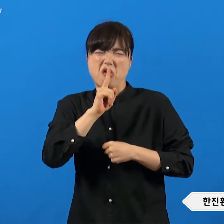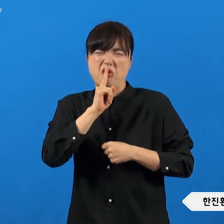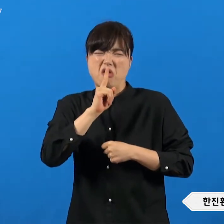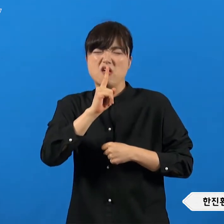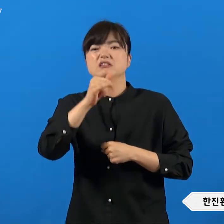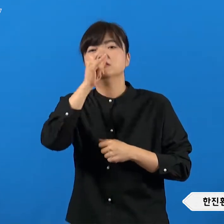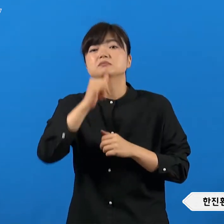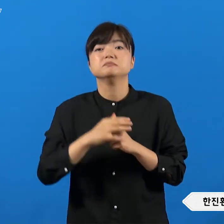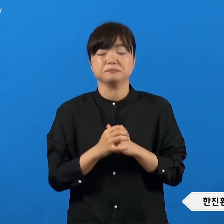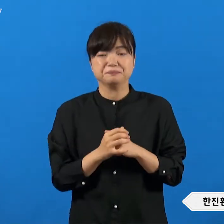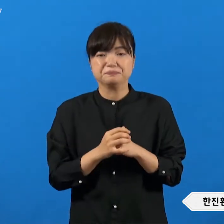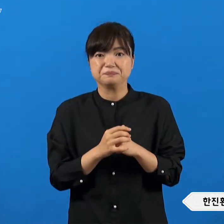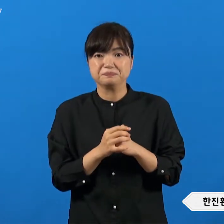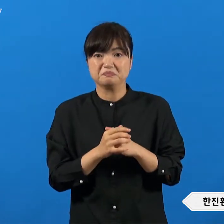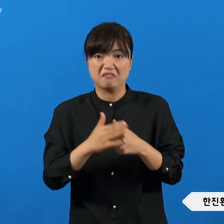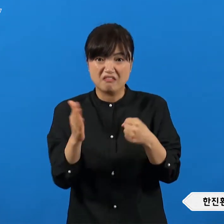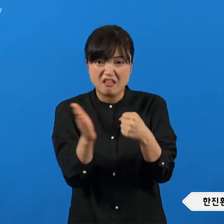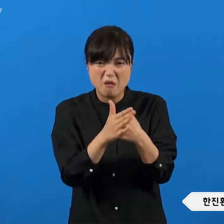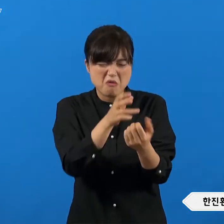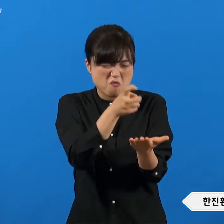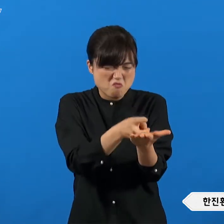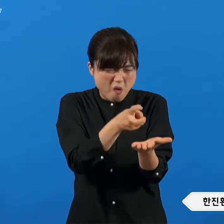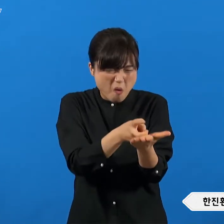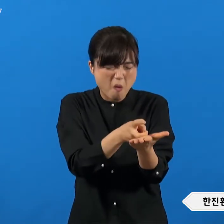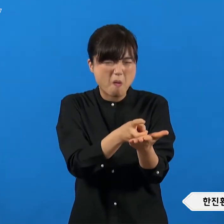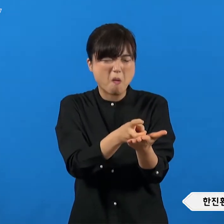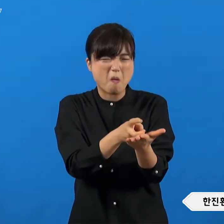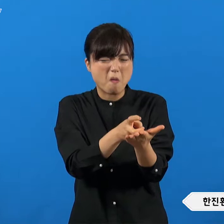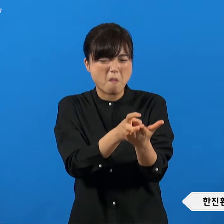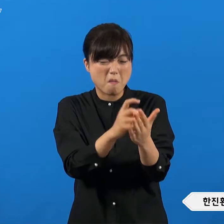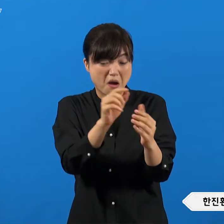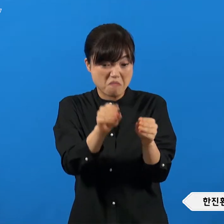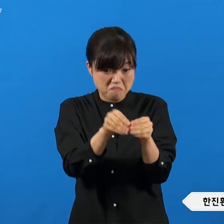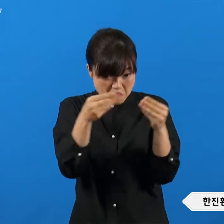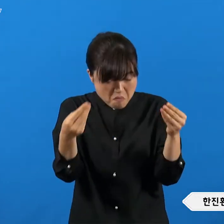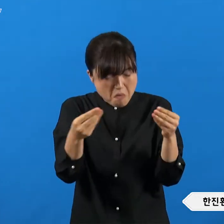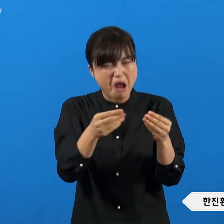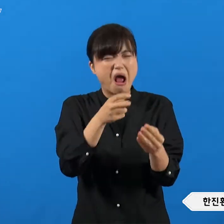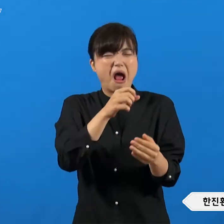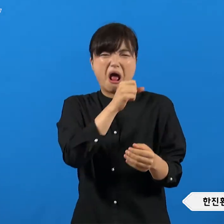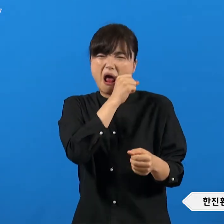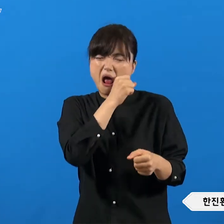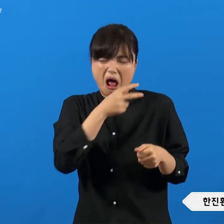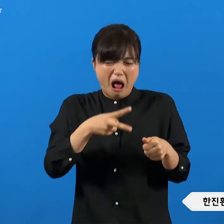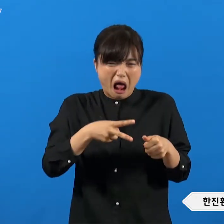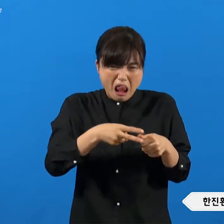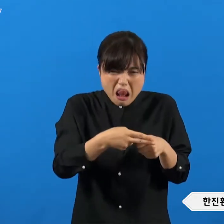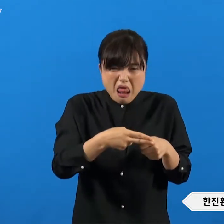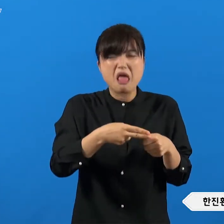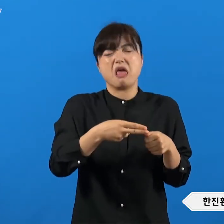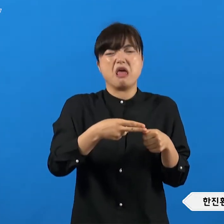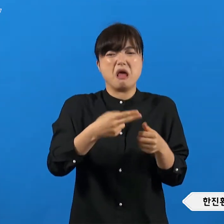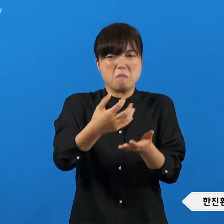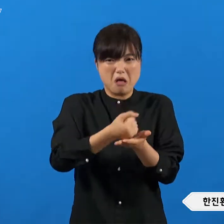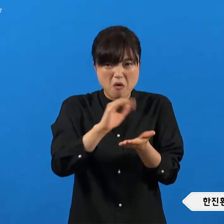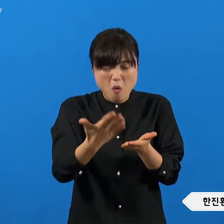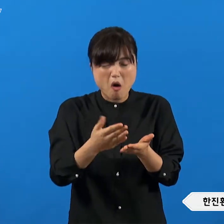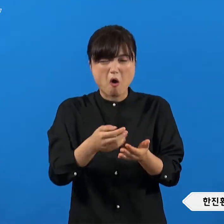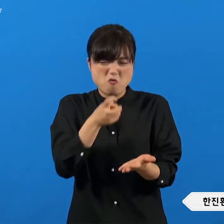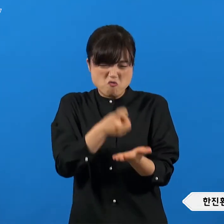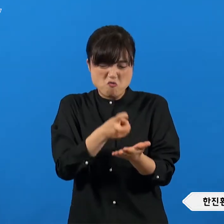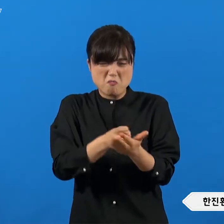했습니다. 그래서 율법이 말하는 할례도 받아야 되고, 또 율법이